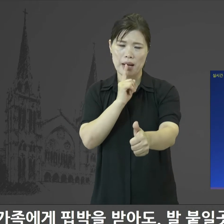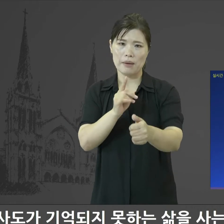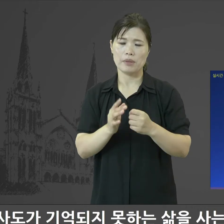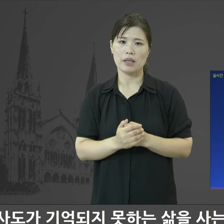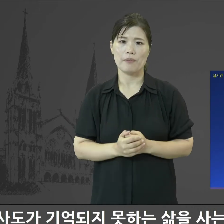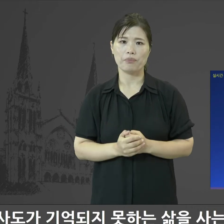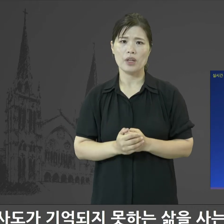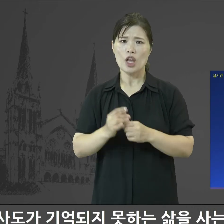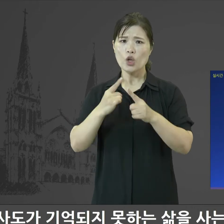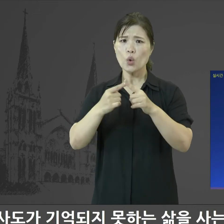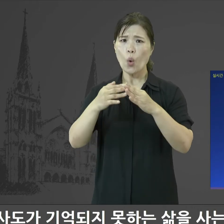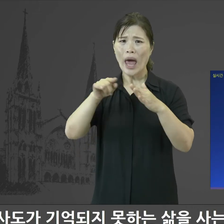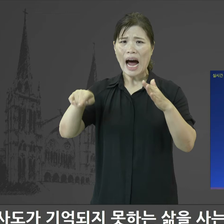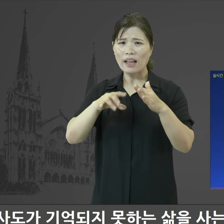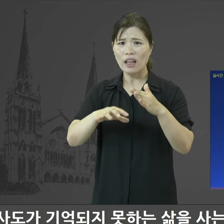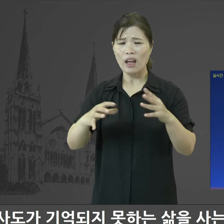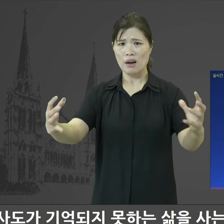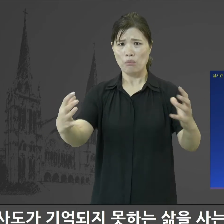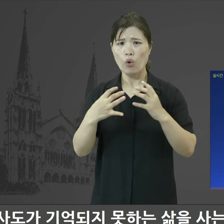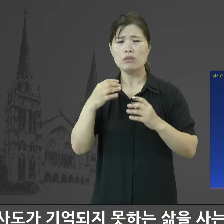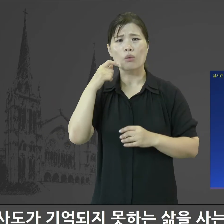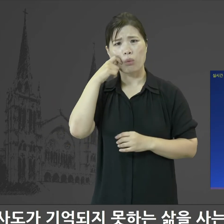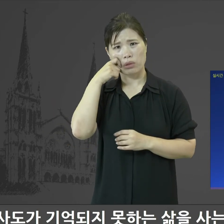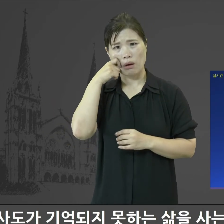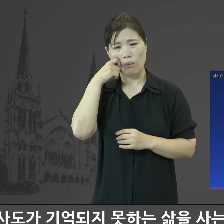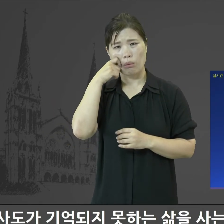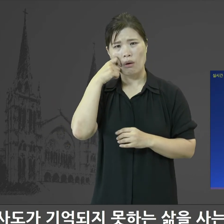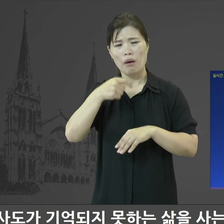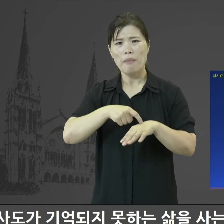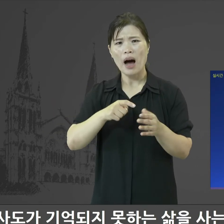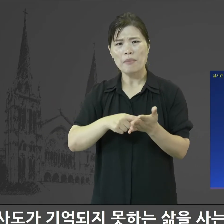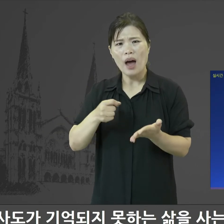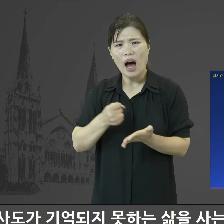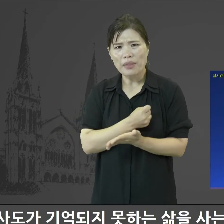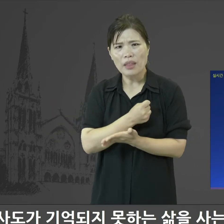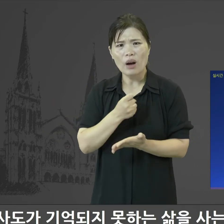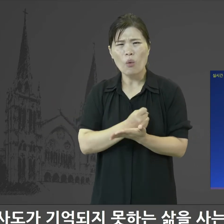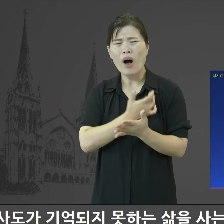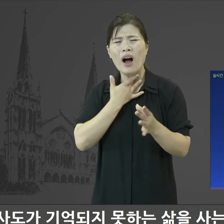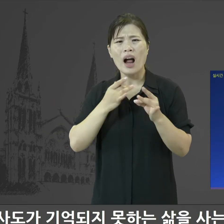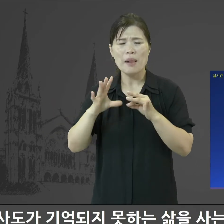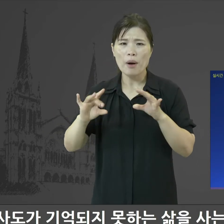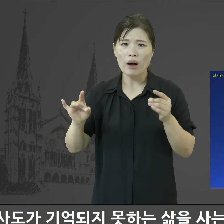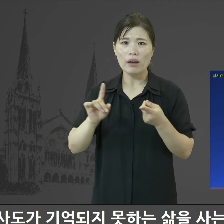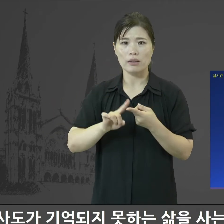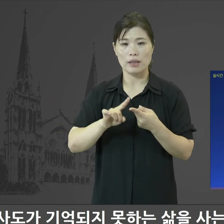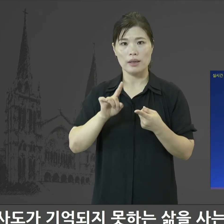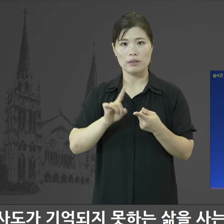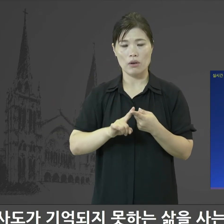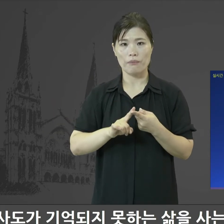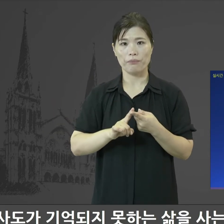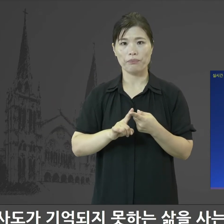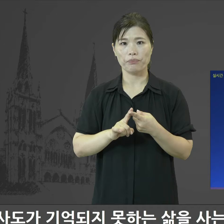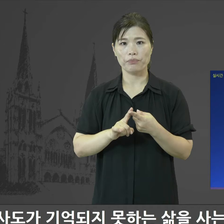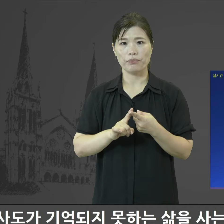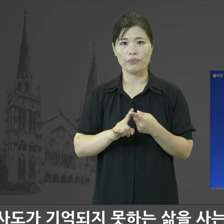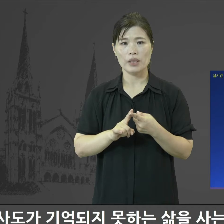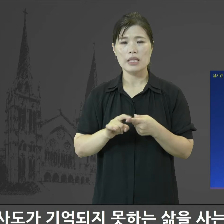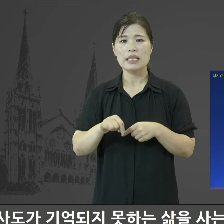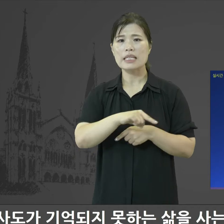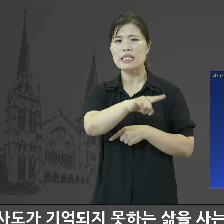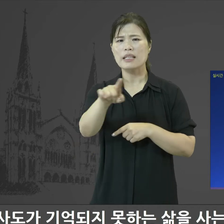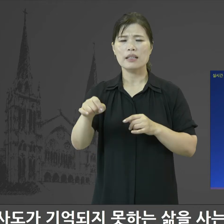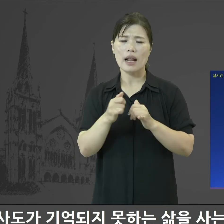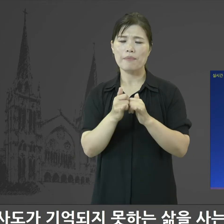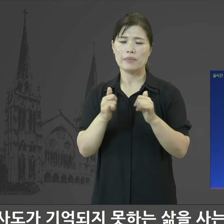교회로서 모이지도 못하고 있는 마음의 안타까움과 갈증과 갈망을 가슴 깊이 사무치게 간직하고 있는 그들에게